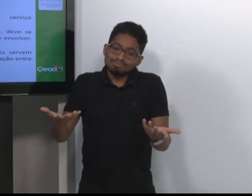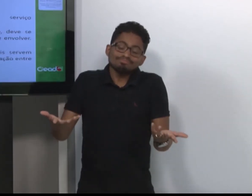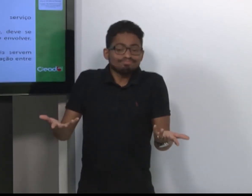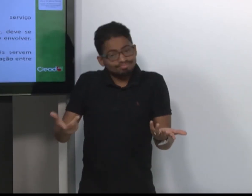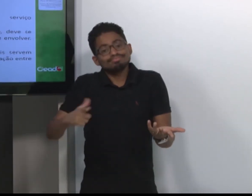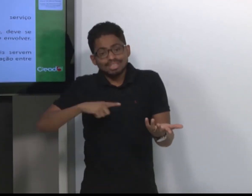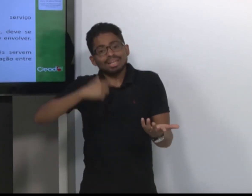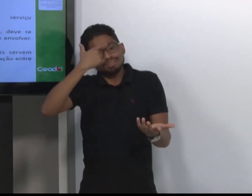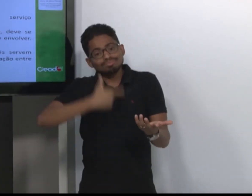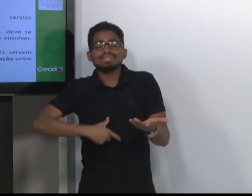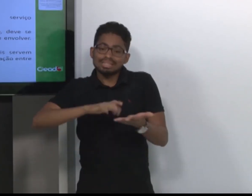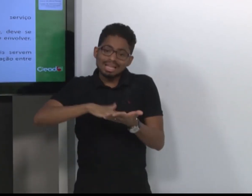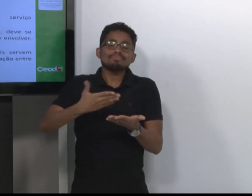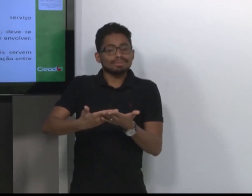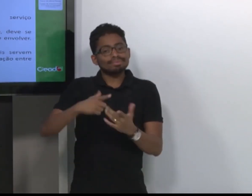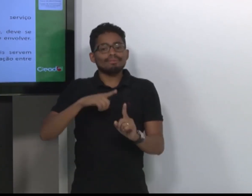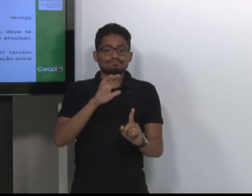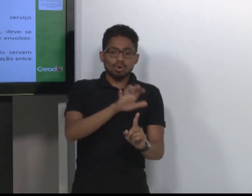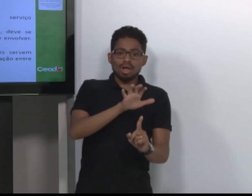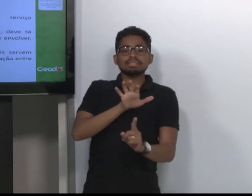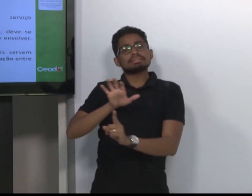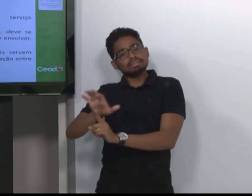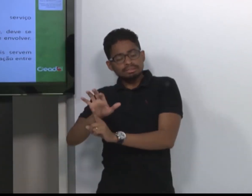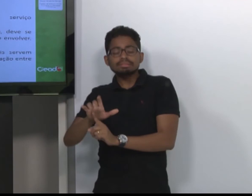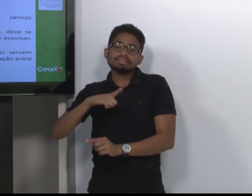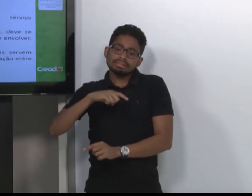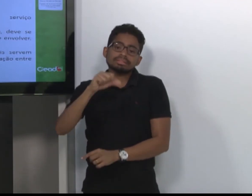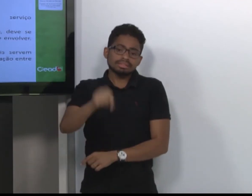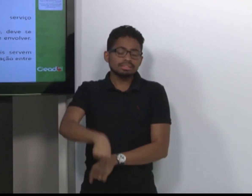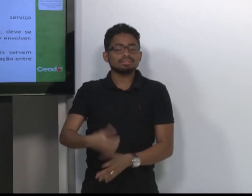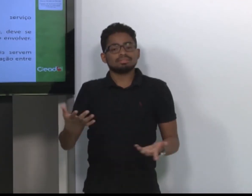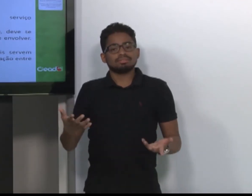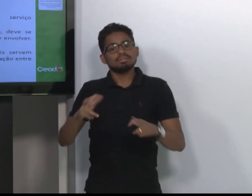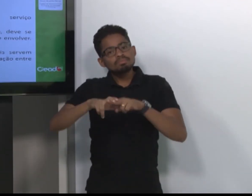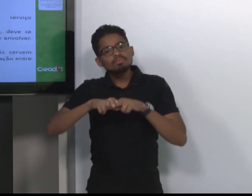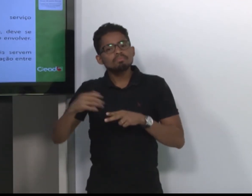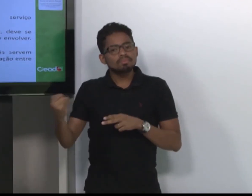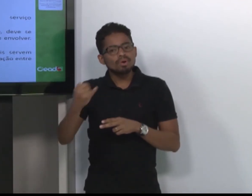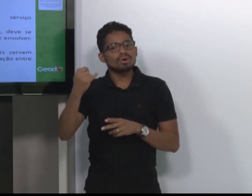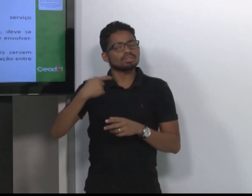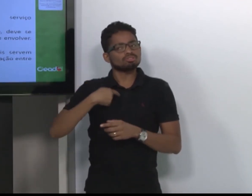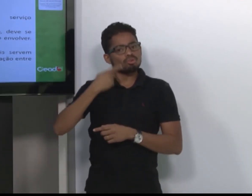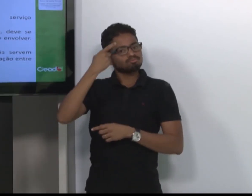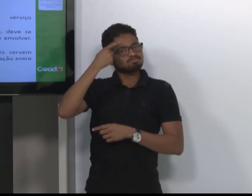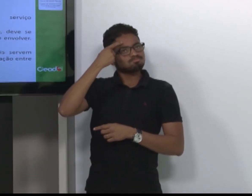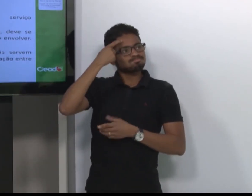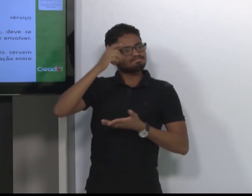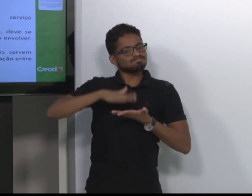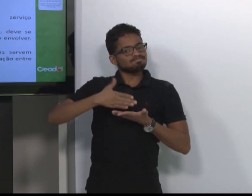Então, querendo ou não, há uma influência, por isso é necessário pensar a atuação,